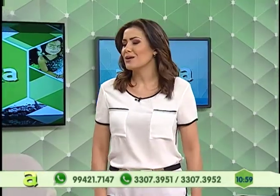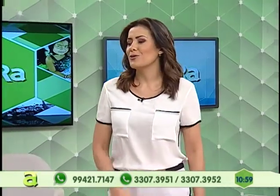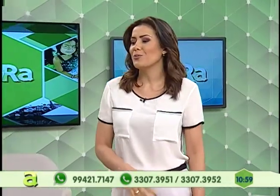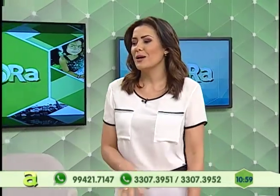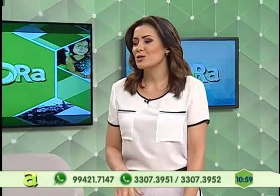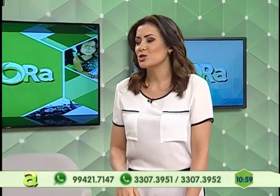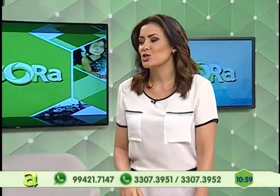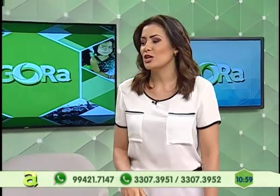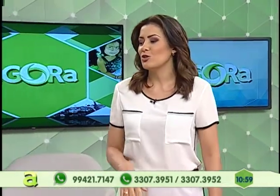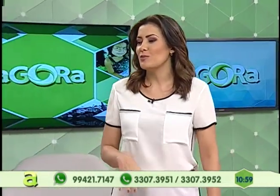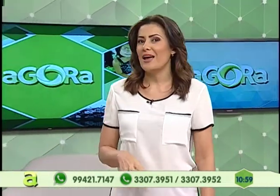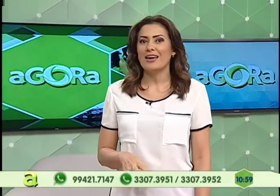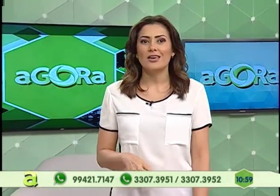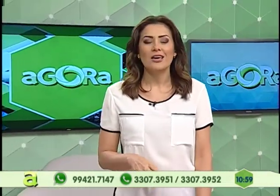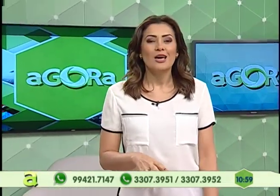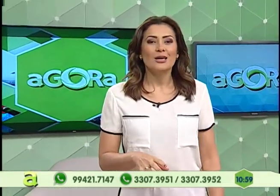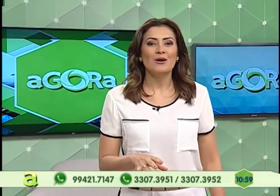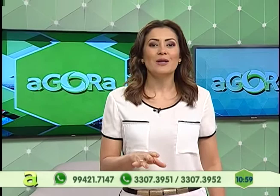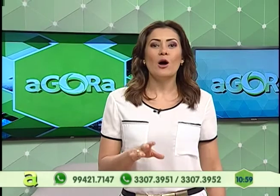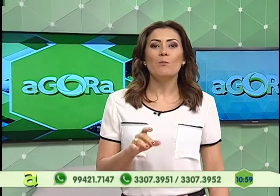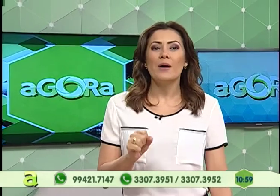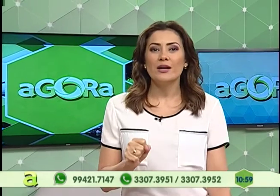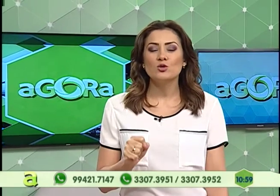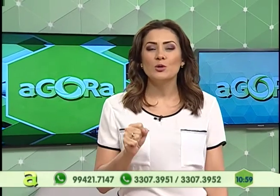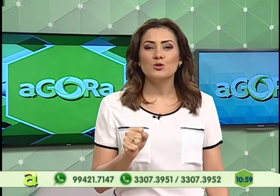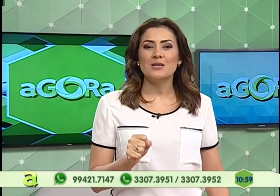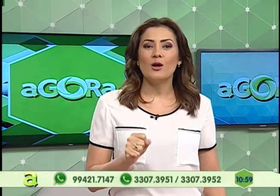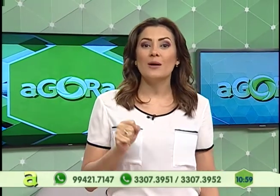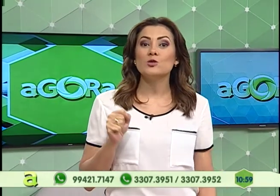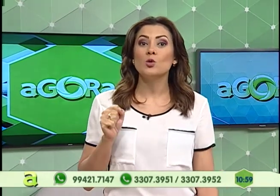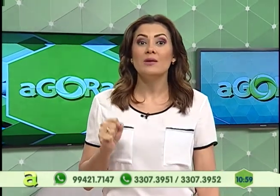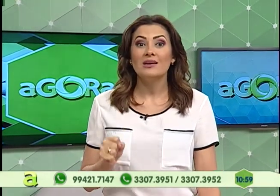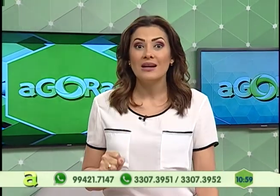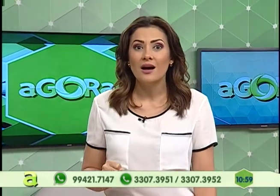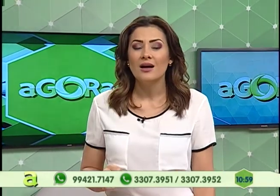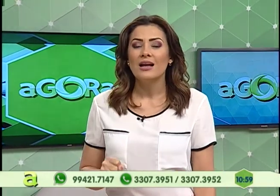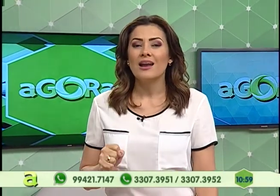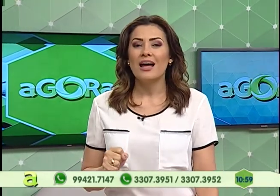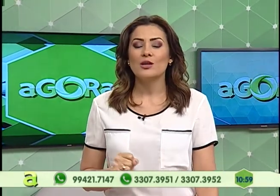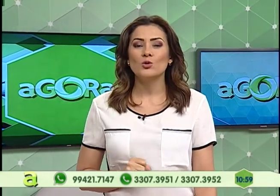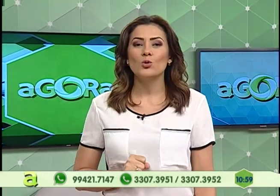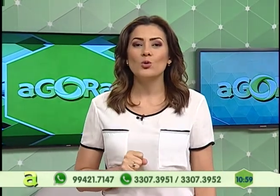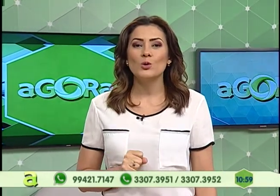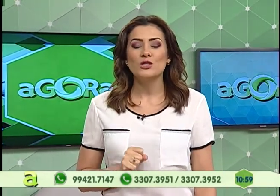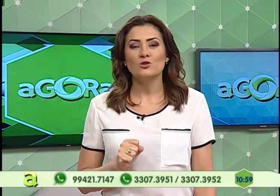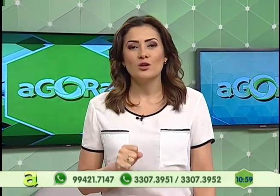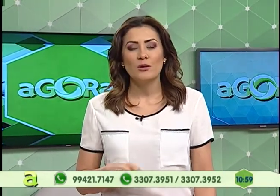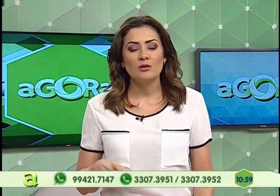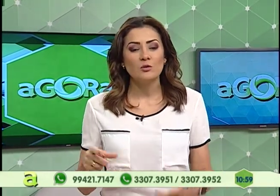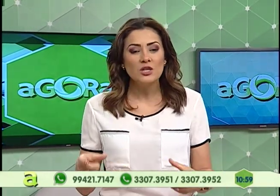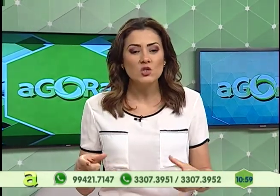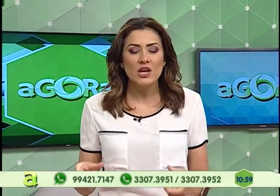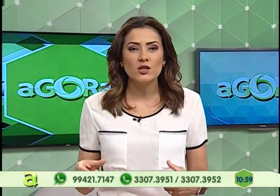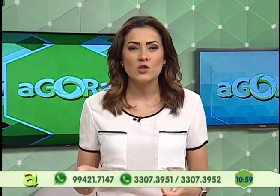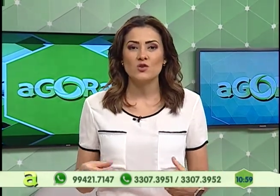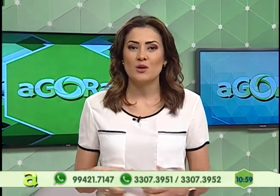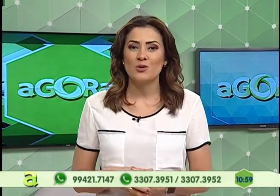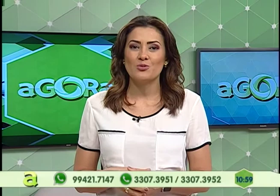mandando beijo antes que o diretor me breque. Quero mandar um beijo muito especial para a Azumira, lá do estacionamento, lá do guichê de estacionamento do